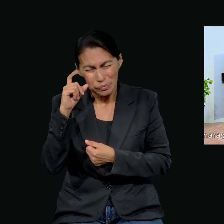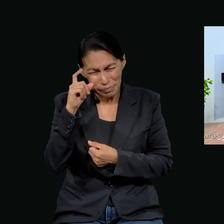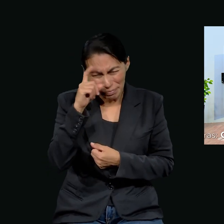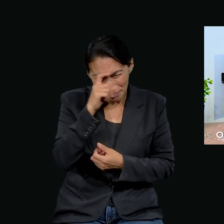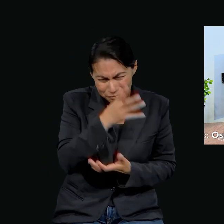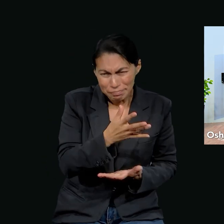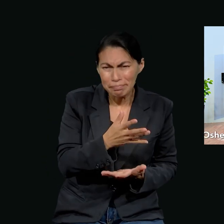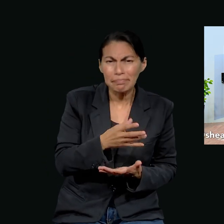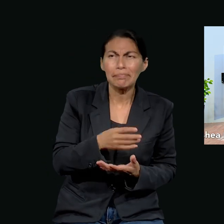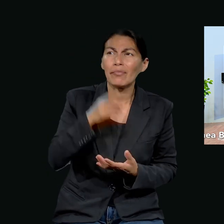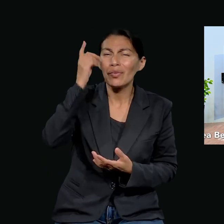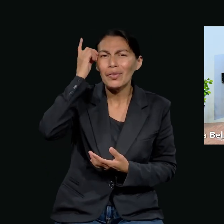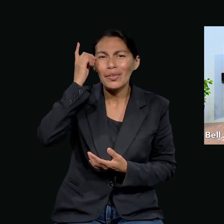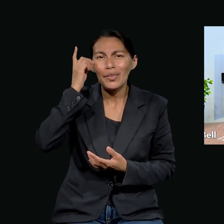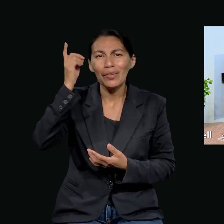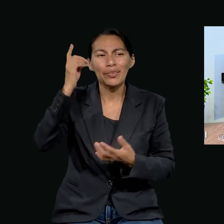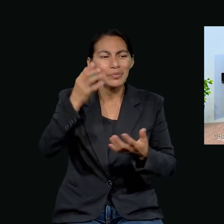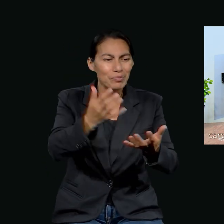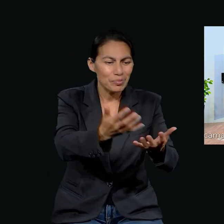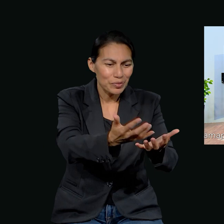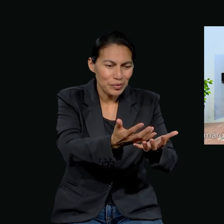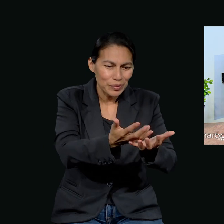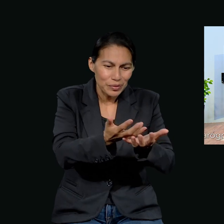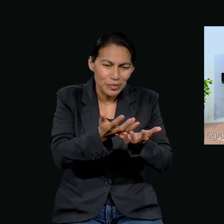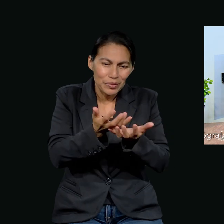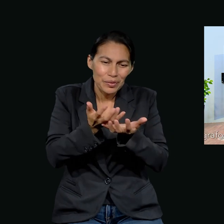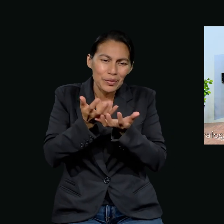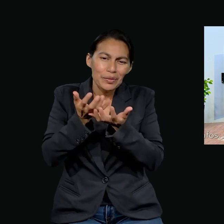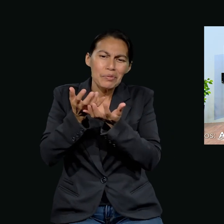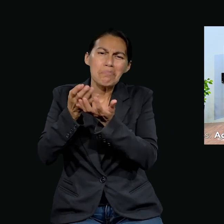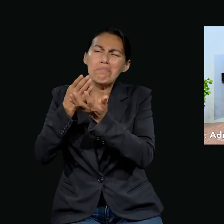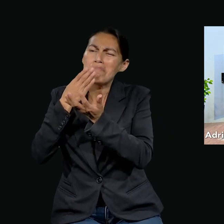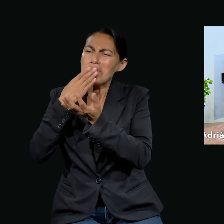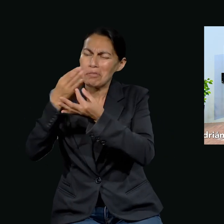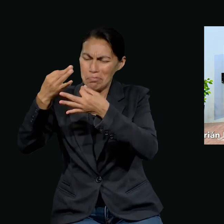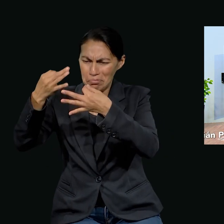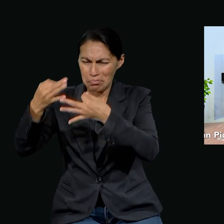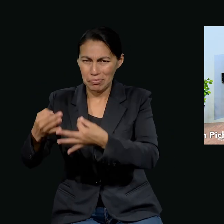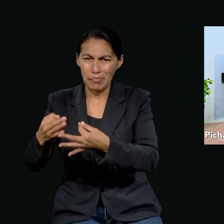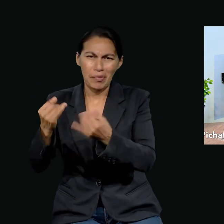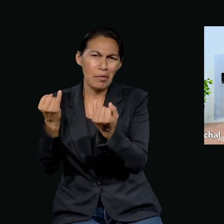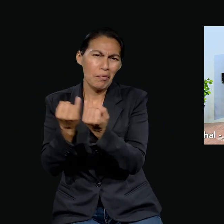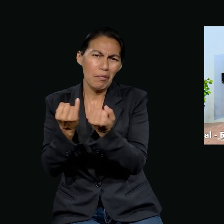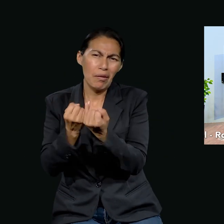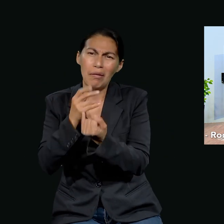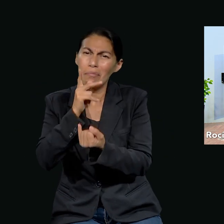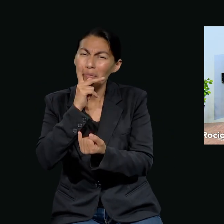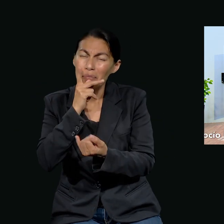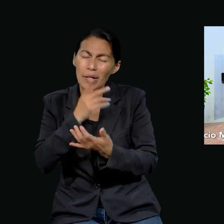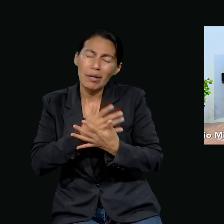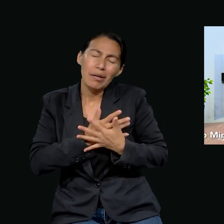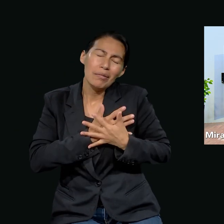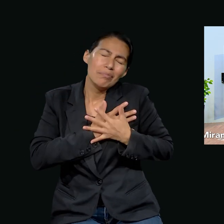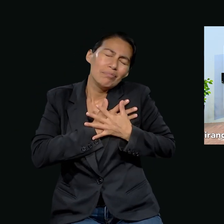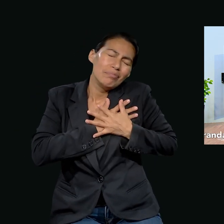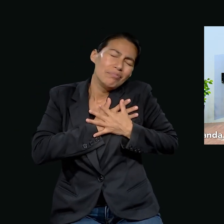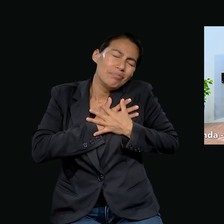sabe guiar A sus hijos Hacia la máximo Bien Como un Padre amoroso